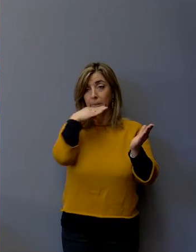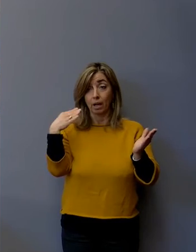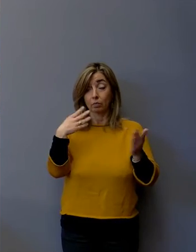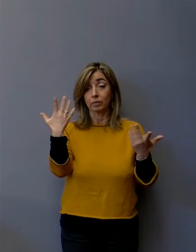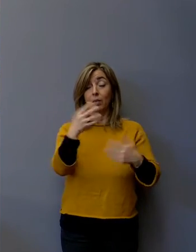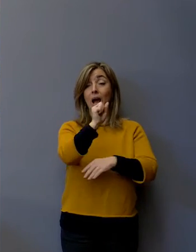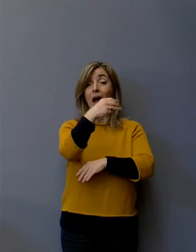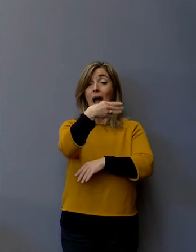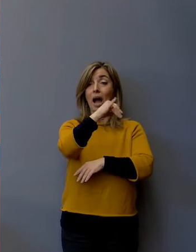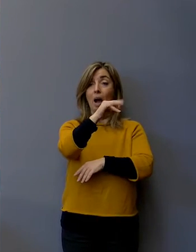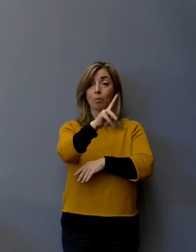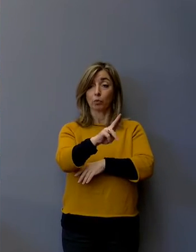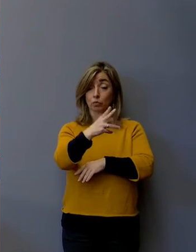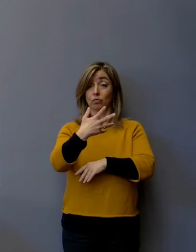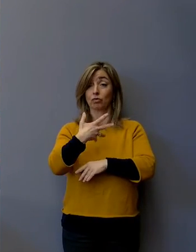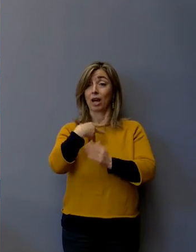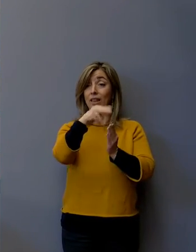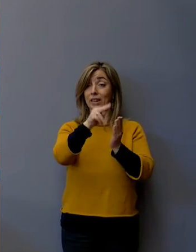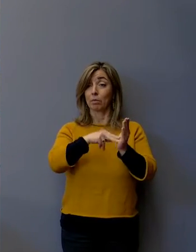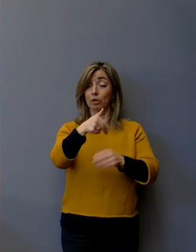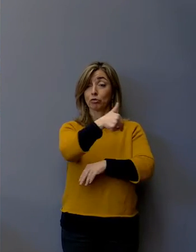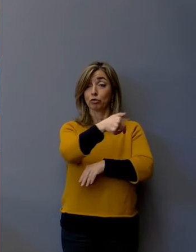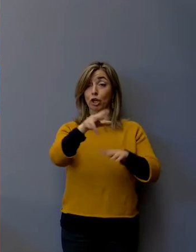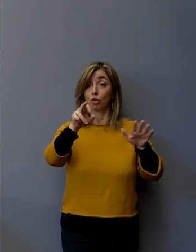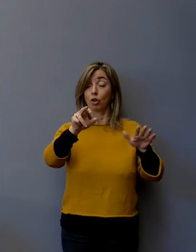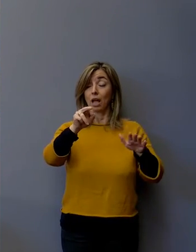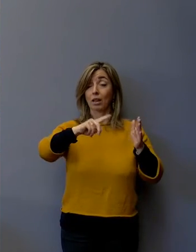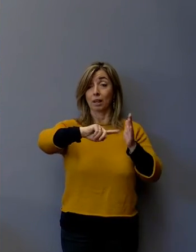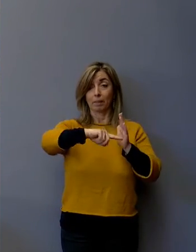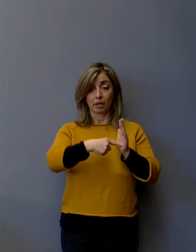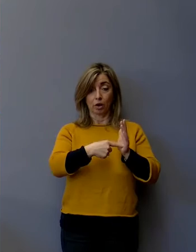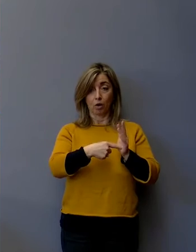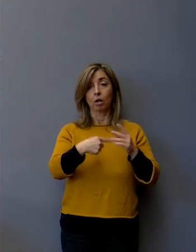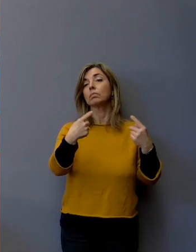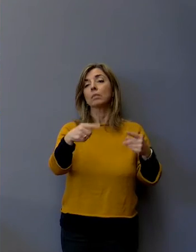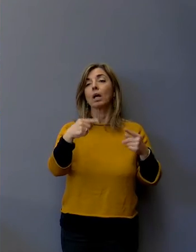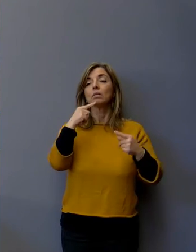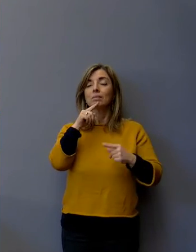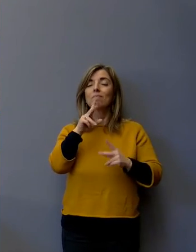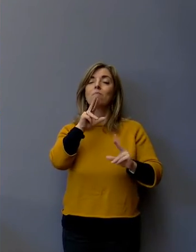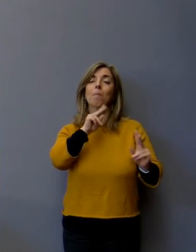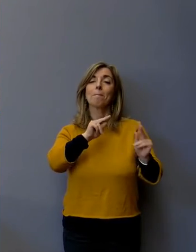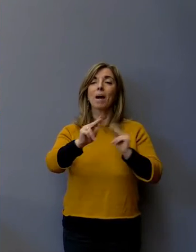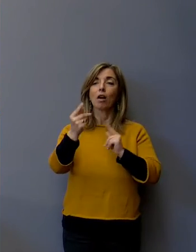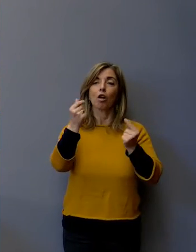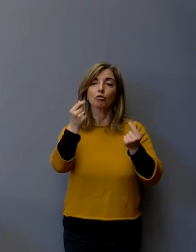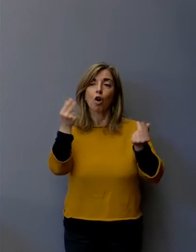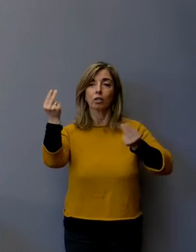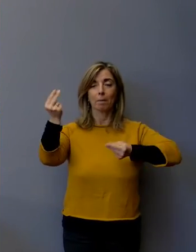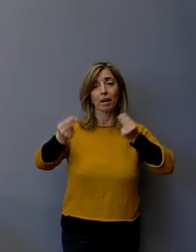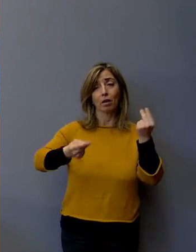quindi quando si parla di soldi e di bilancio come parlare di equilibrio occorre parlare di responsabilità di gestione